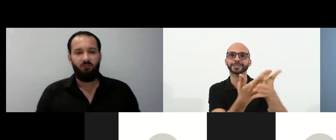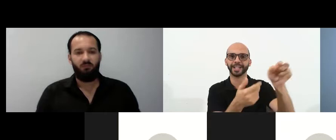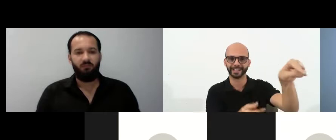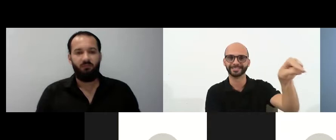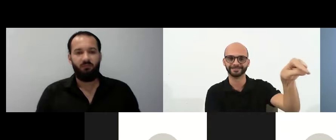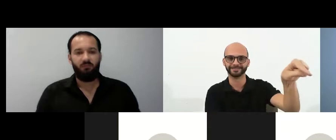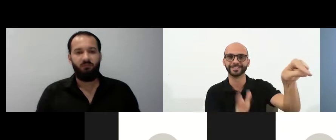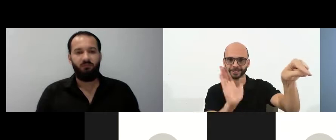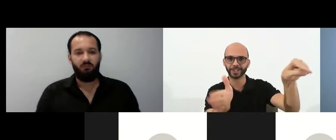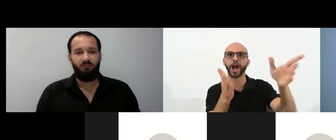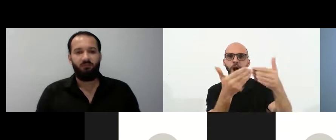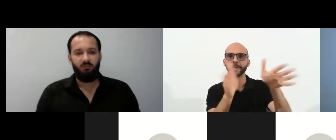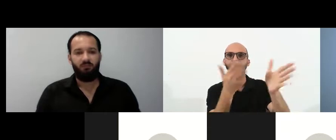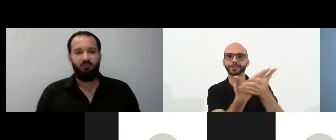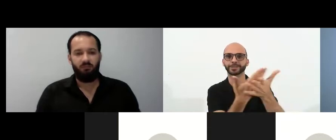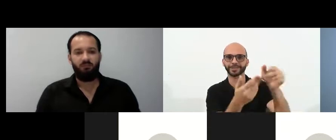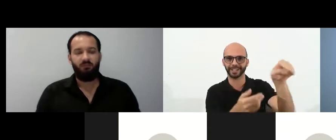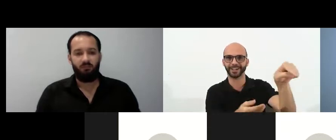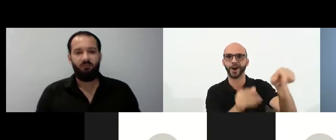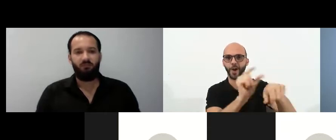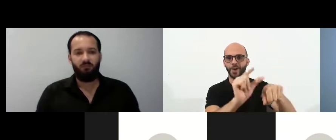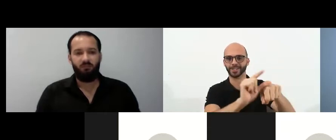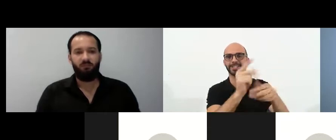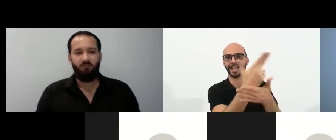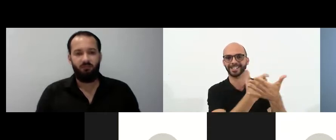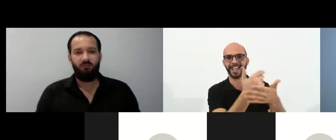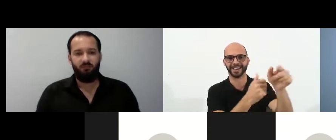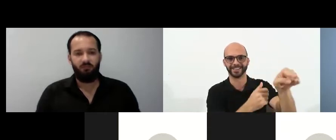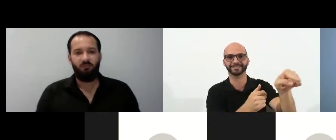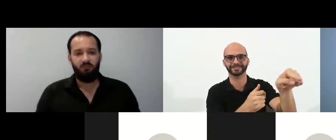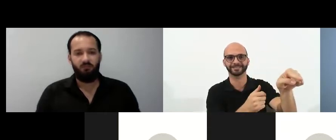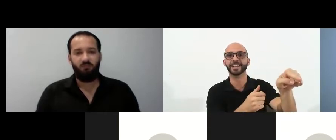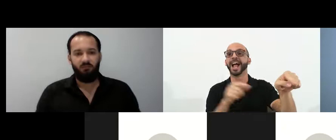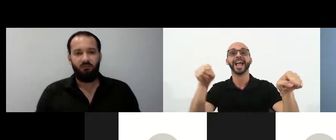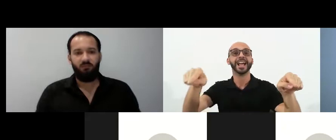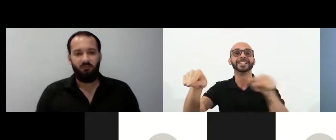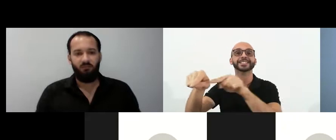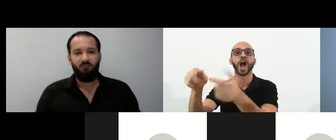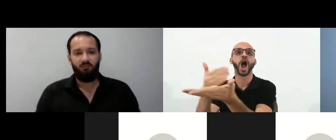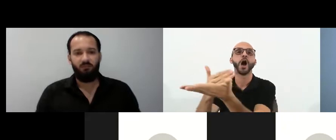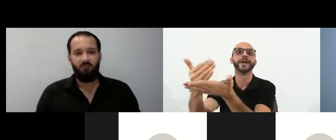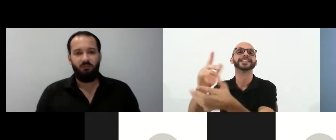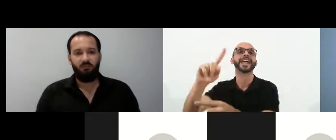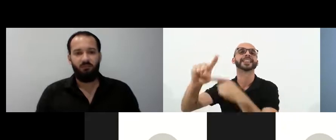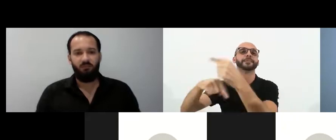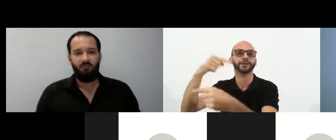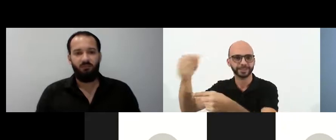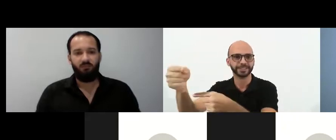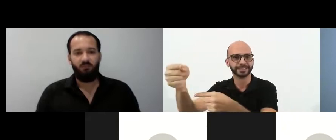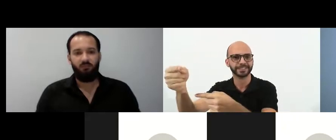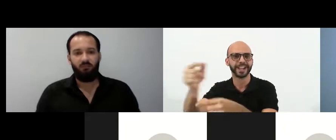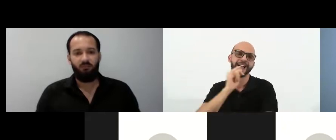material. Já começavam a estudar. E aí, a partir daquele momento, eles começavam a